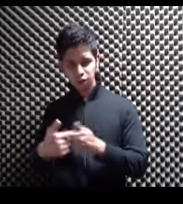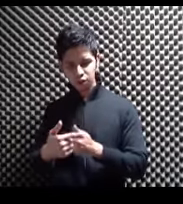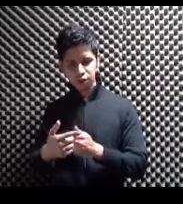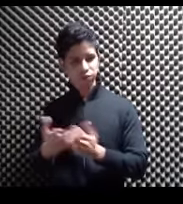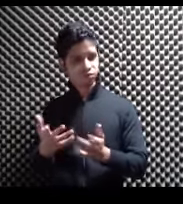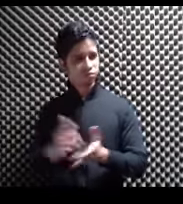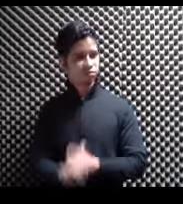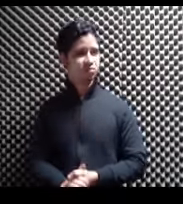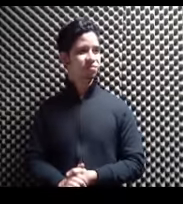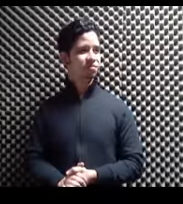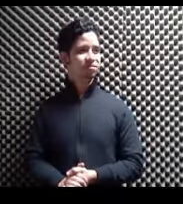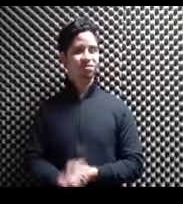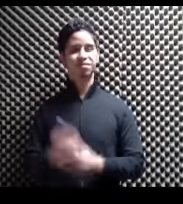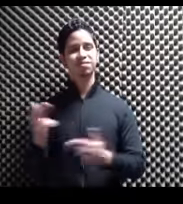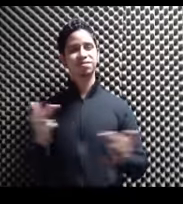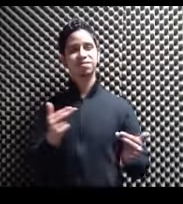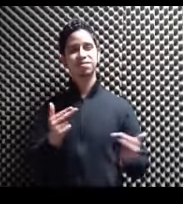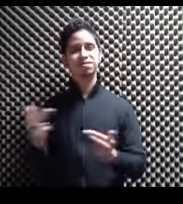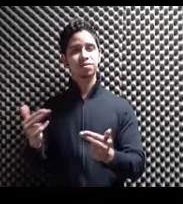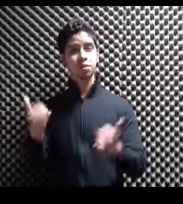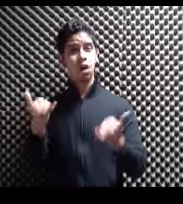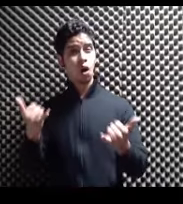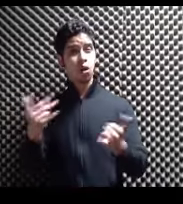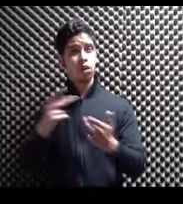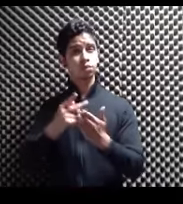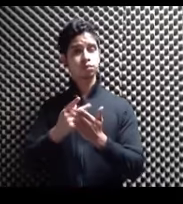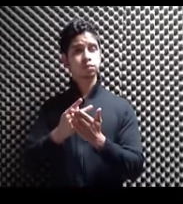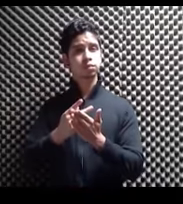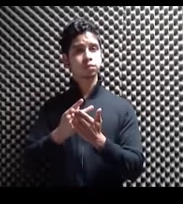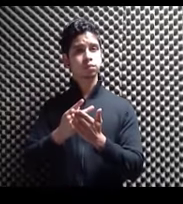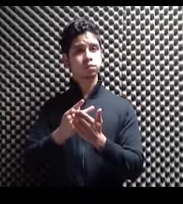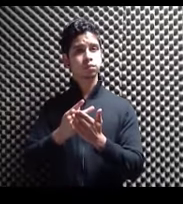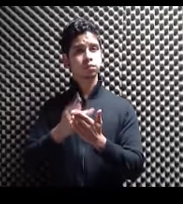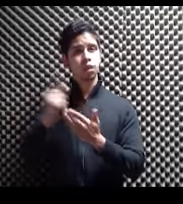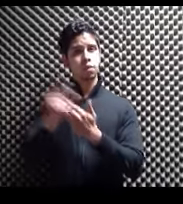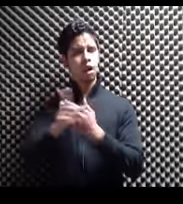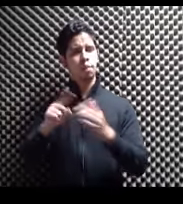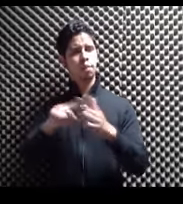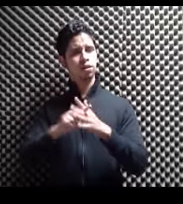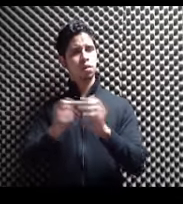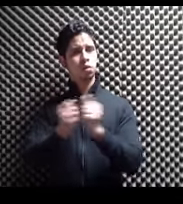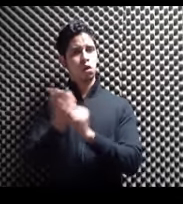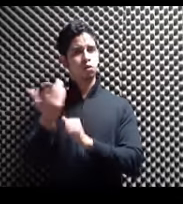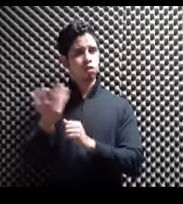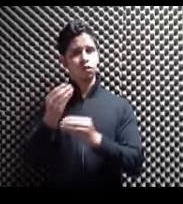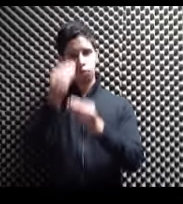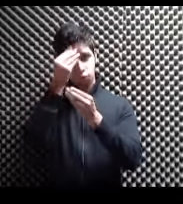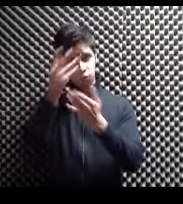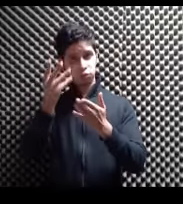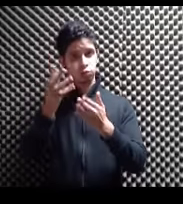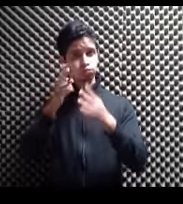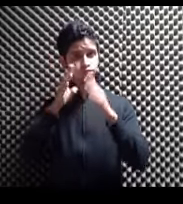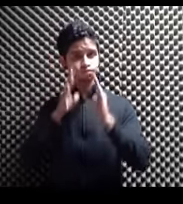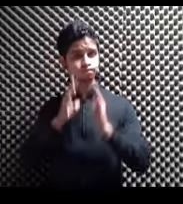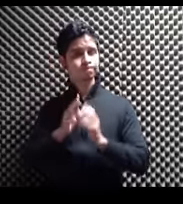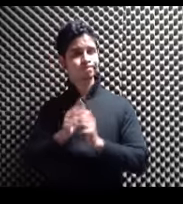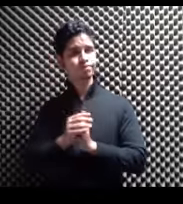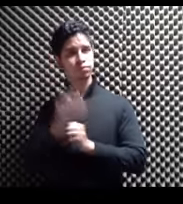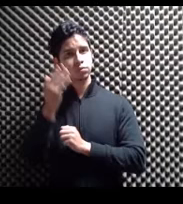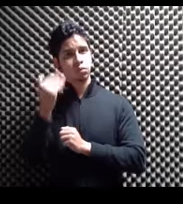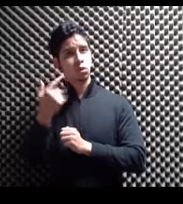Pues hoy el programa, pero bueno, empezamos una nota un poco, ¿verdad? Triste, ¿verdad? Por la partida de Luis